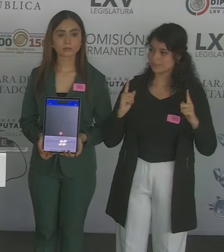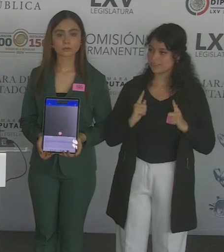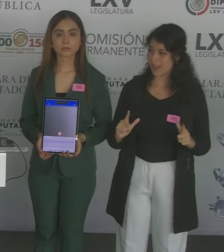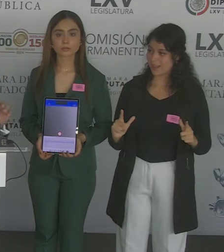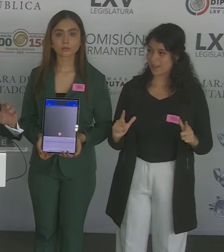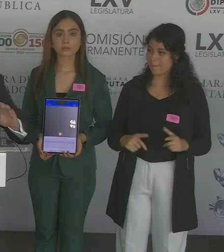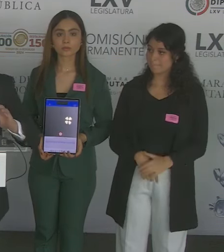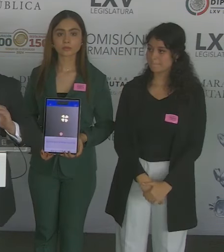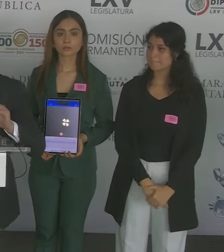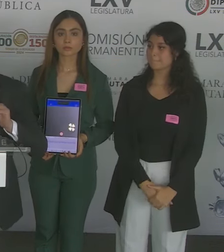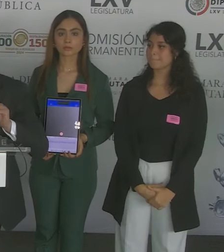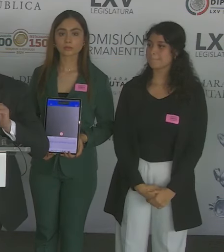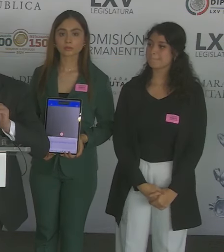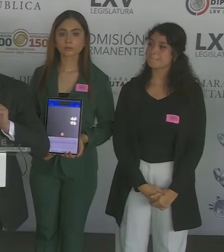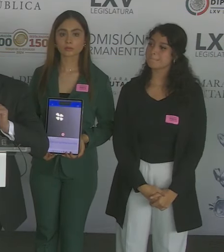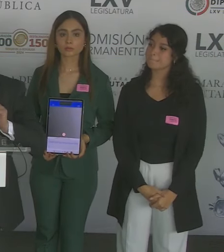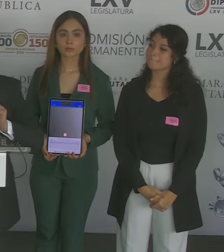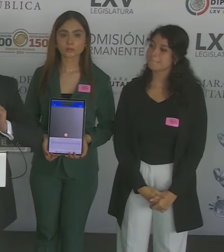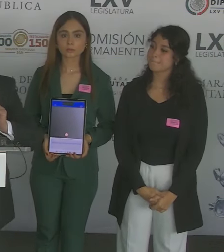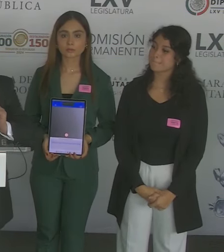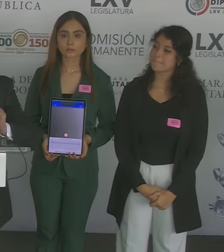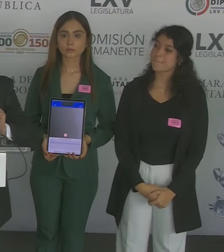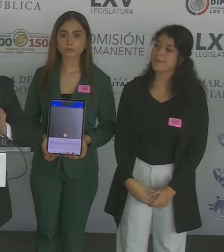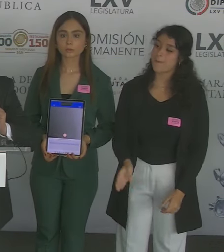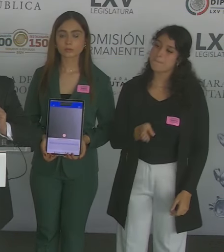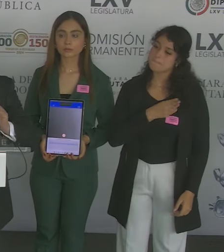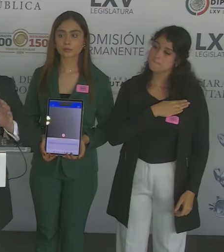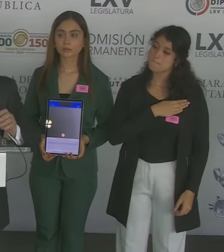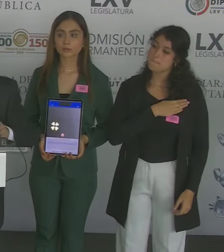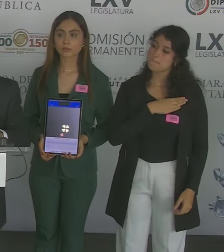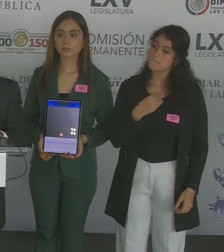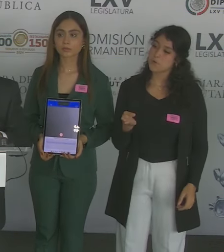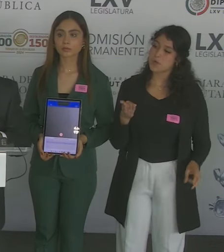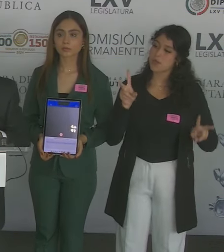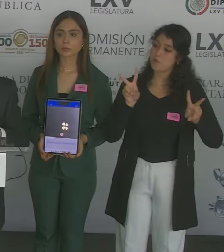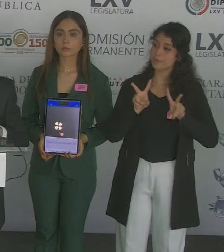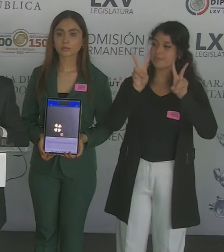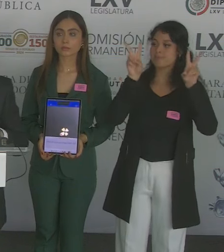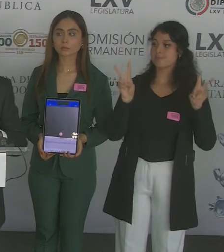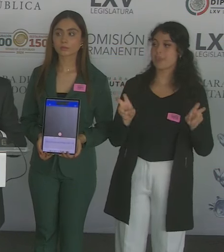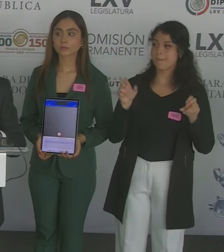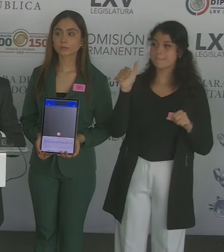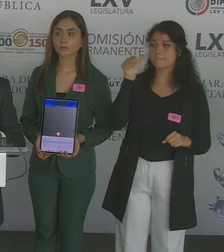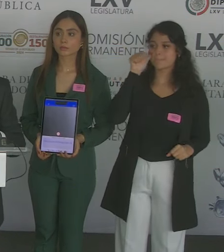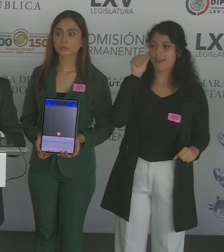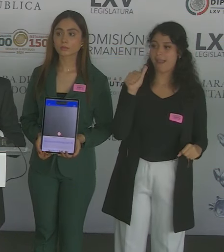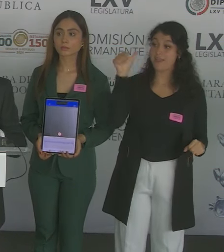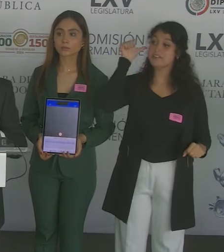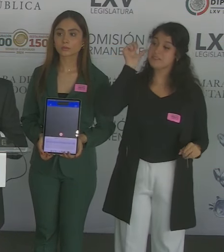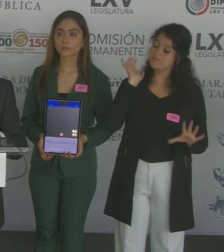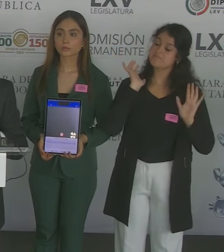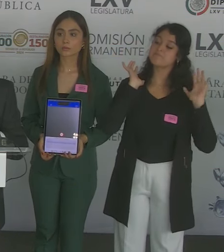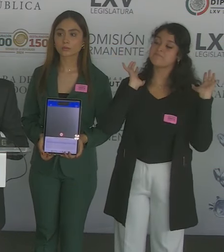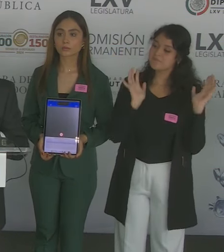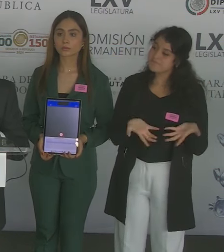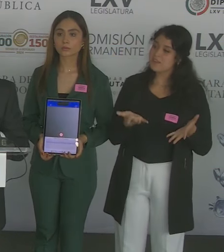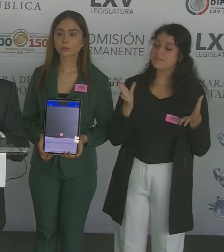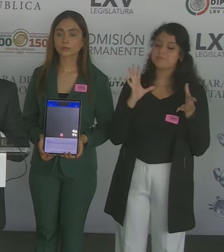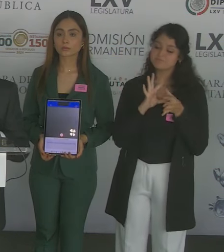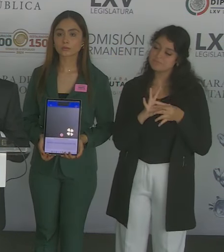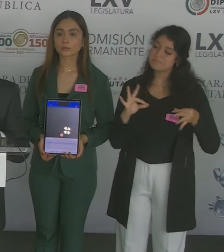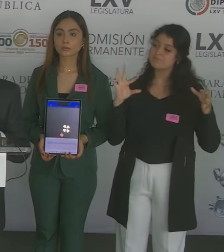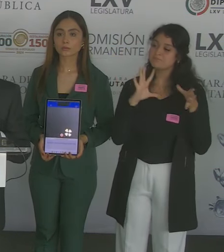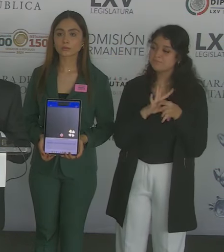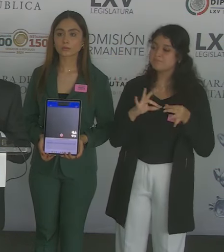judicial Bueno en ese tema desde el día de ayer eh planteamos vía